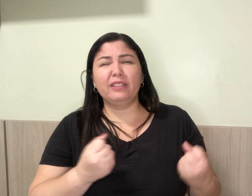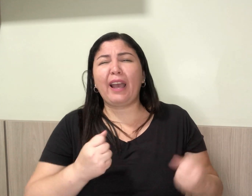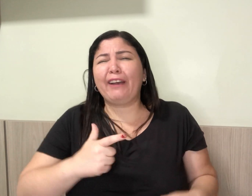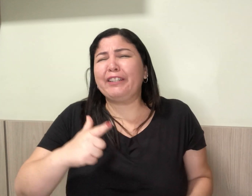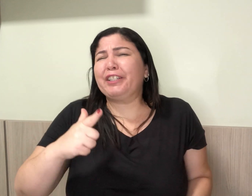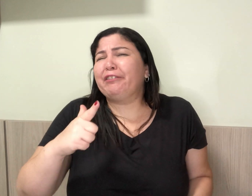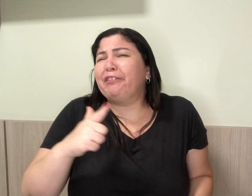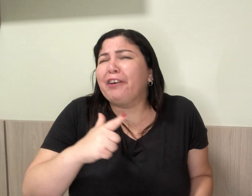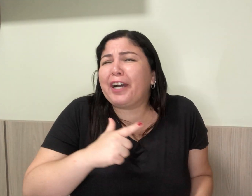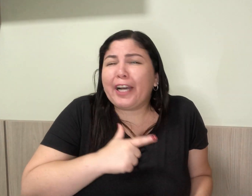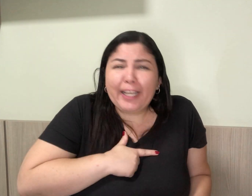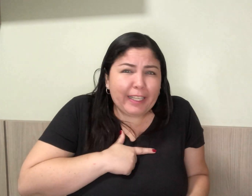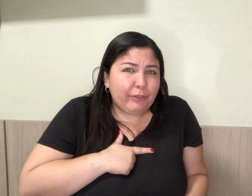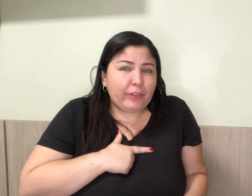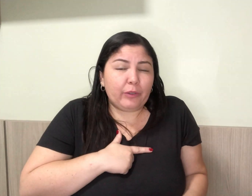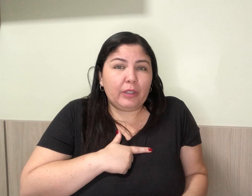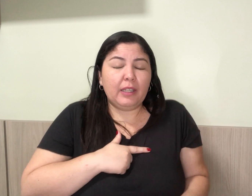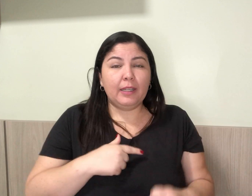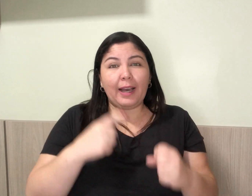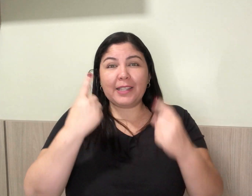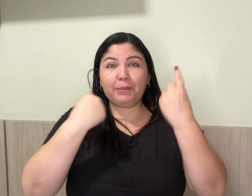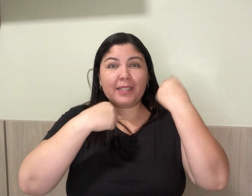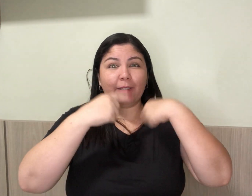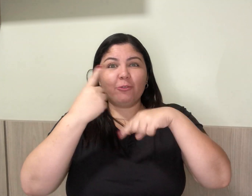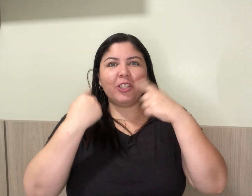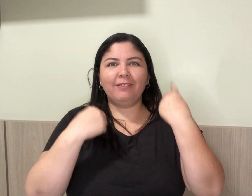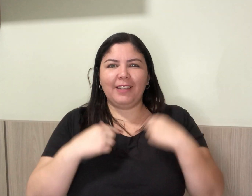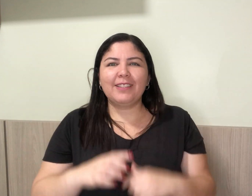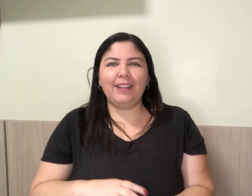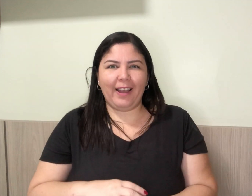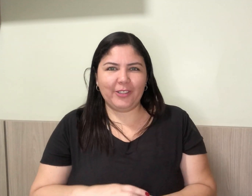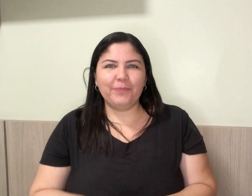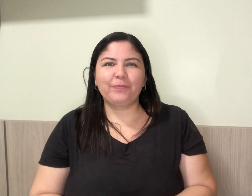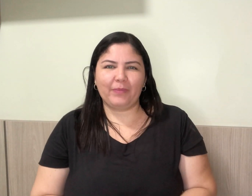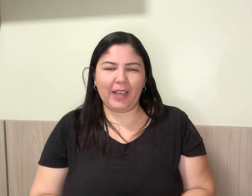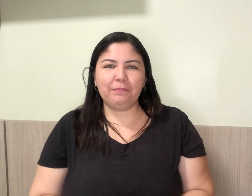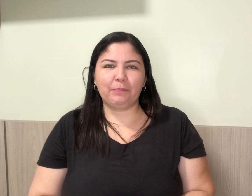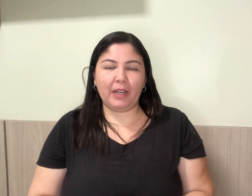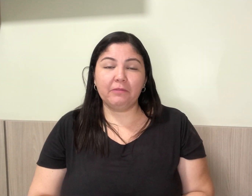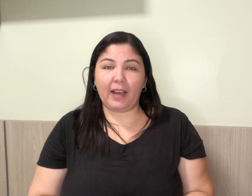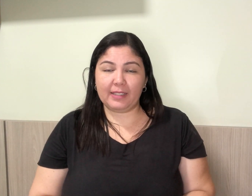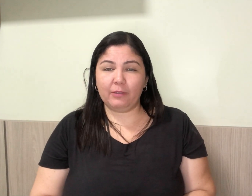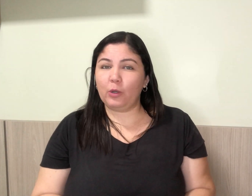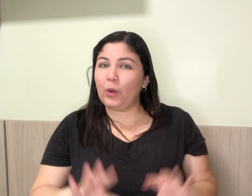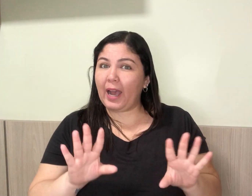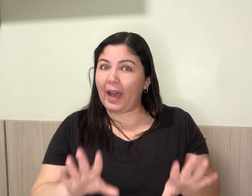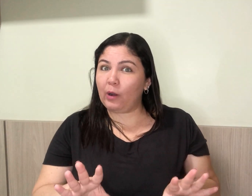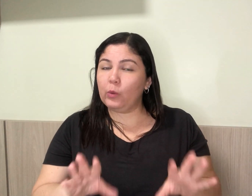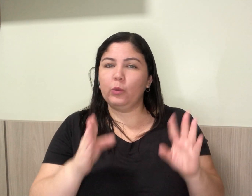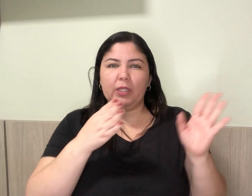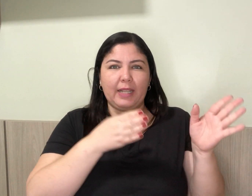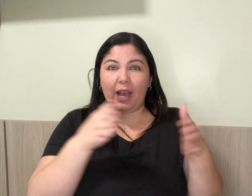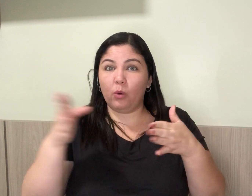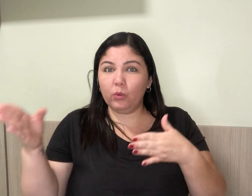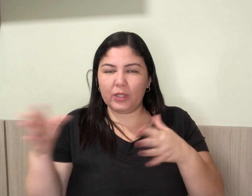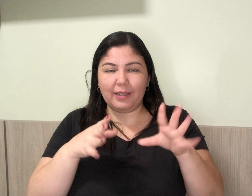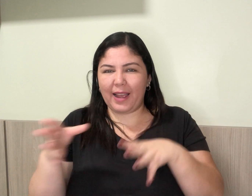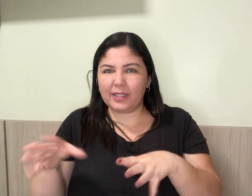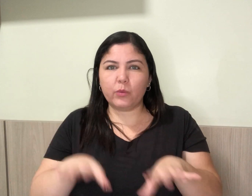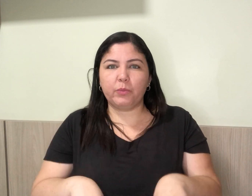carro horrível. A expressão de intensidade, né, pela face. Então, o carro, o sinal, os sinais são os